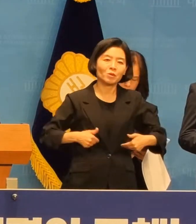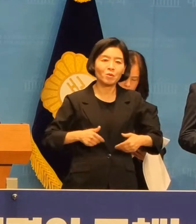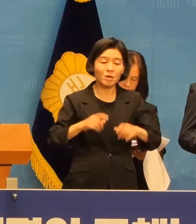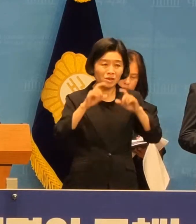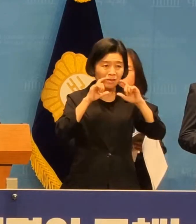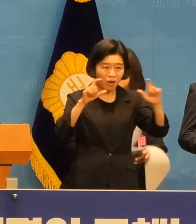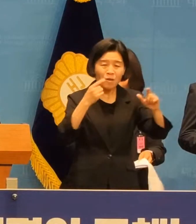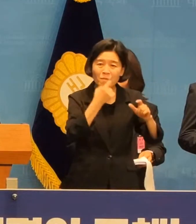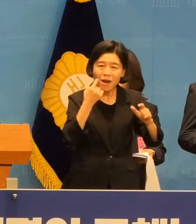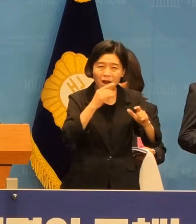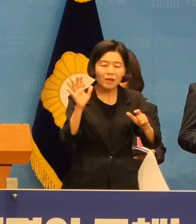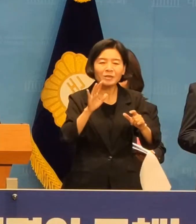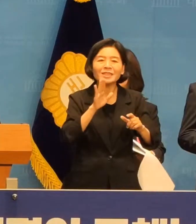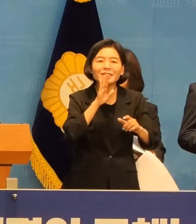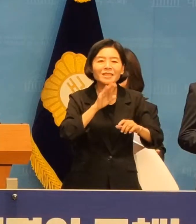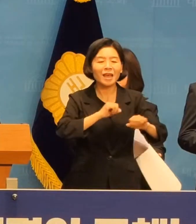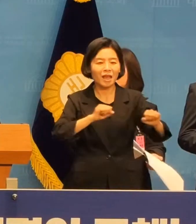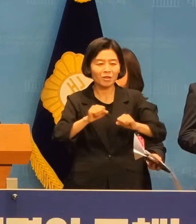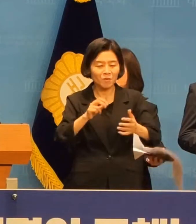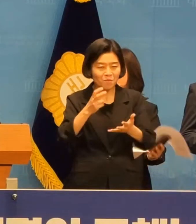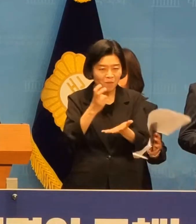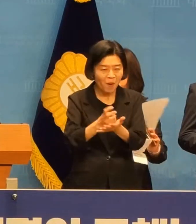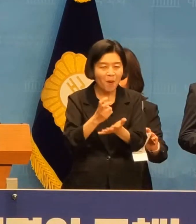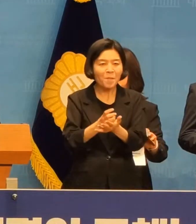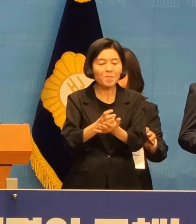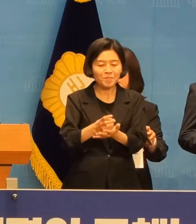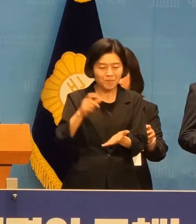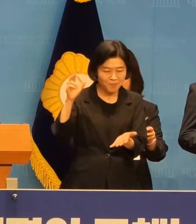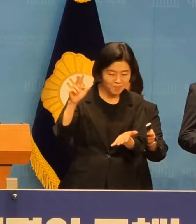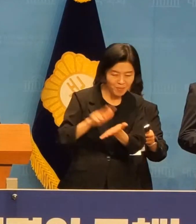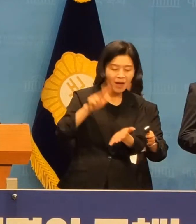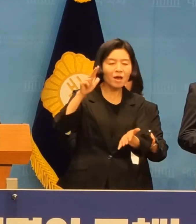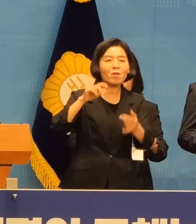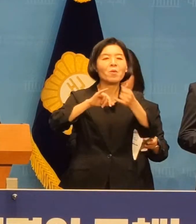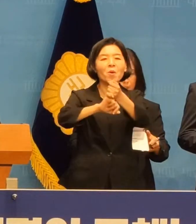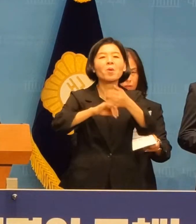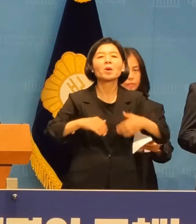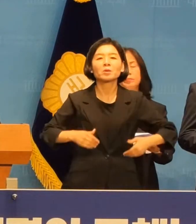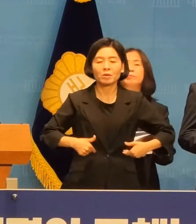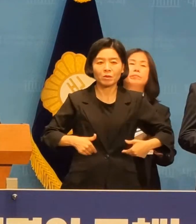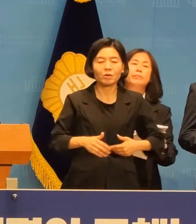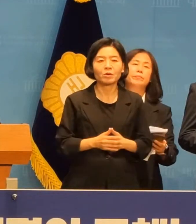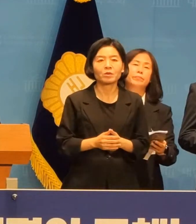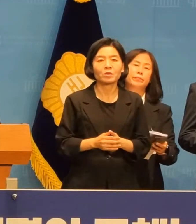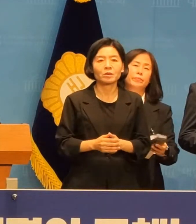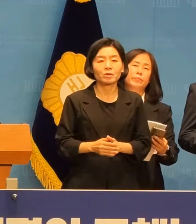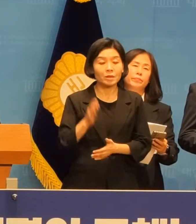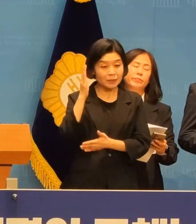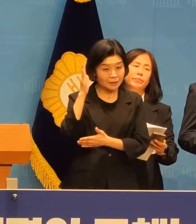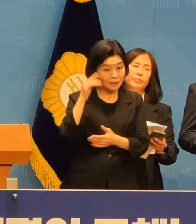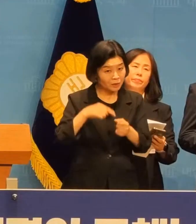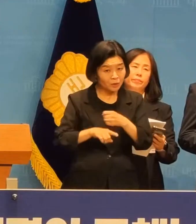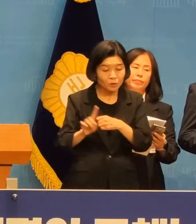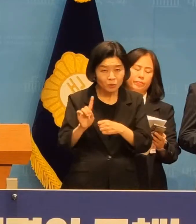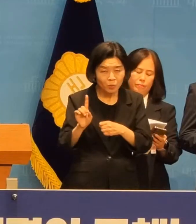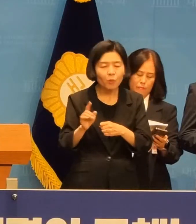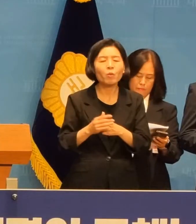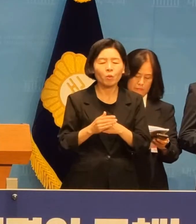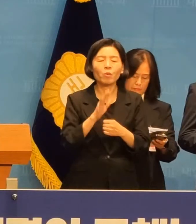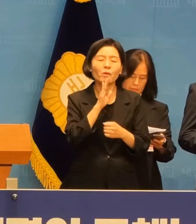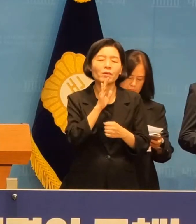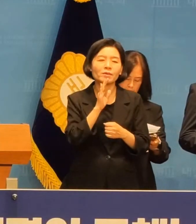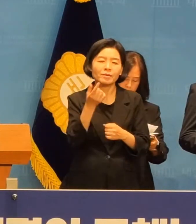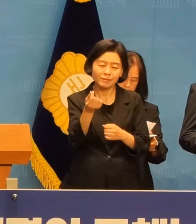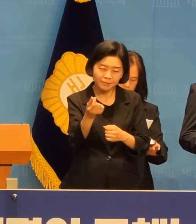제도로, 말이 아니라 법으로 보장해야 합니다. 오늘 제가 이 자리에 선 이유는 바로 그